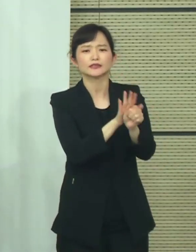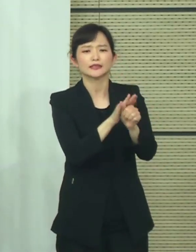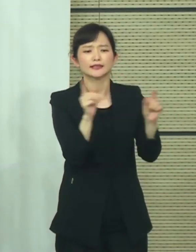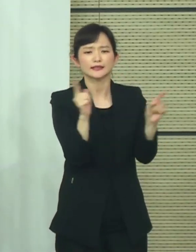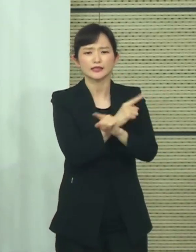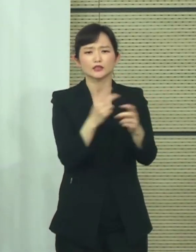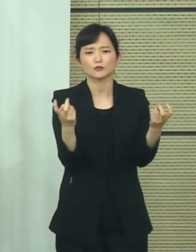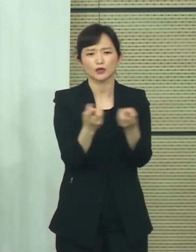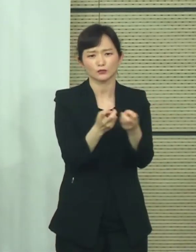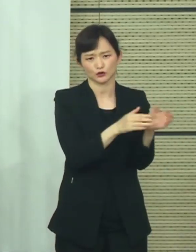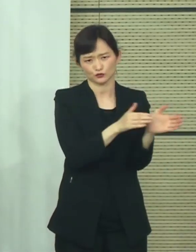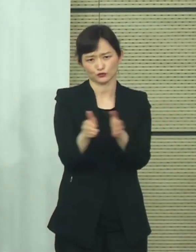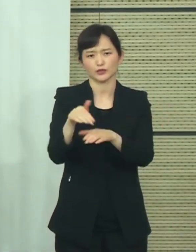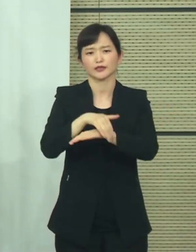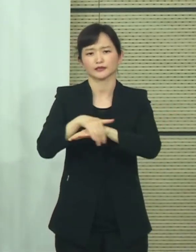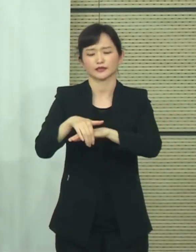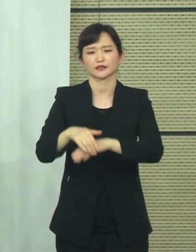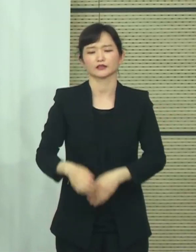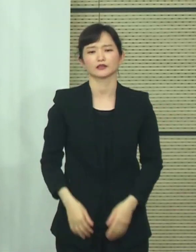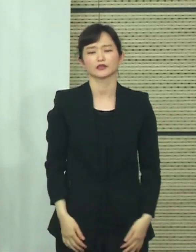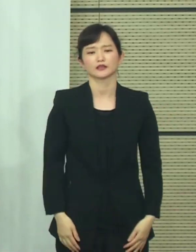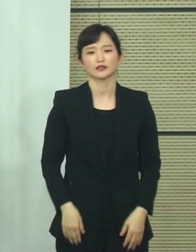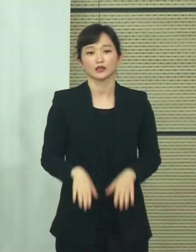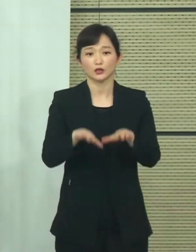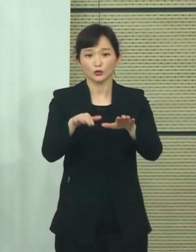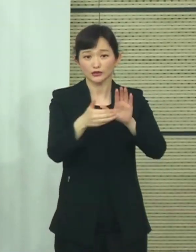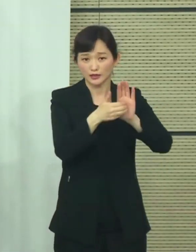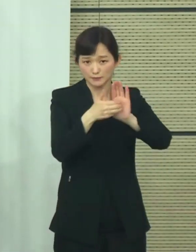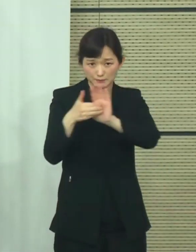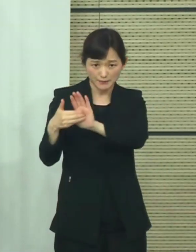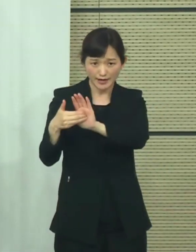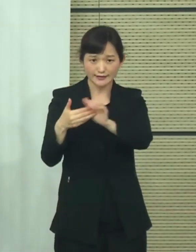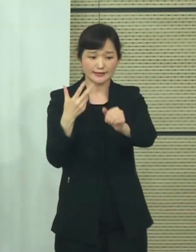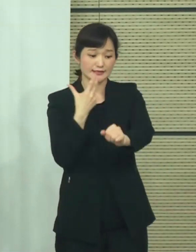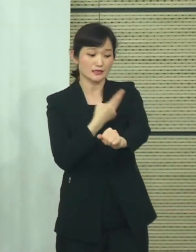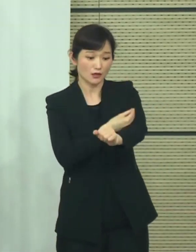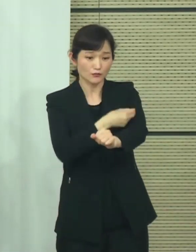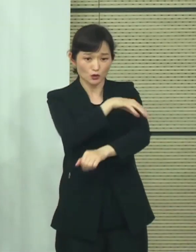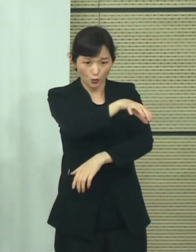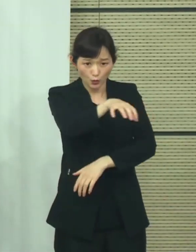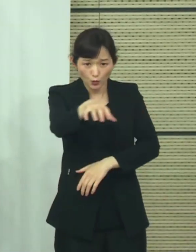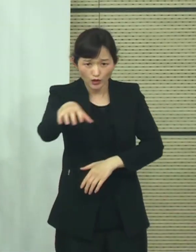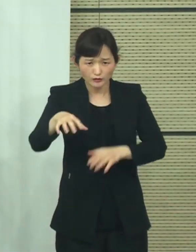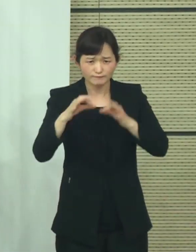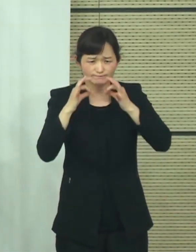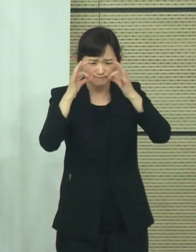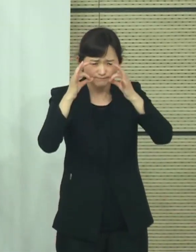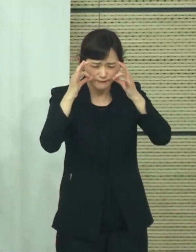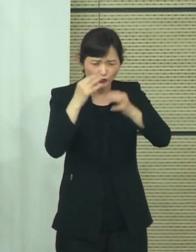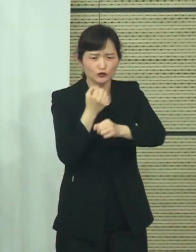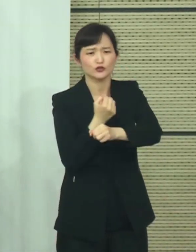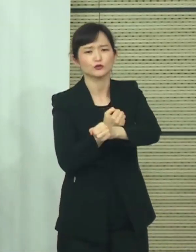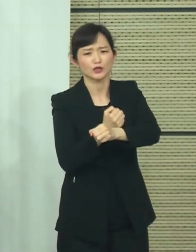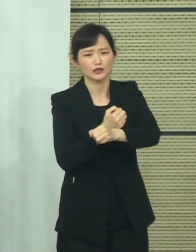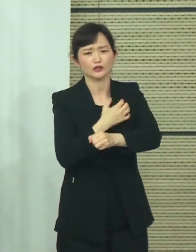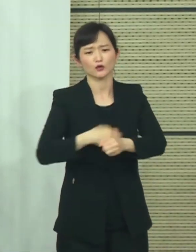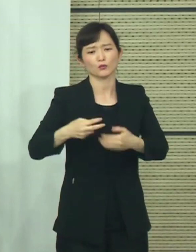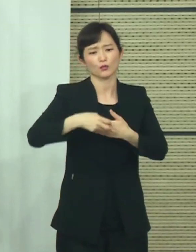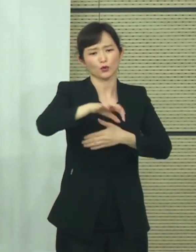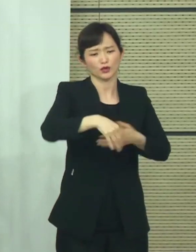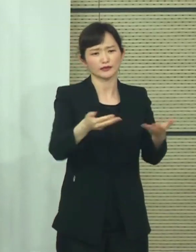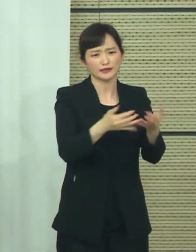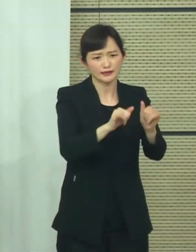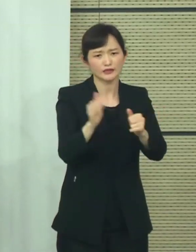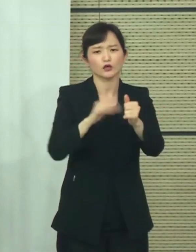방안을 마련하고자 합니다 오늘도 박력과 접종 현장에서 최선을 다하고 계신 복원 소통 서자